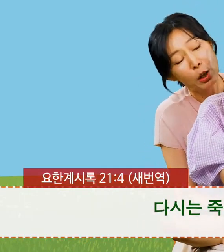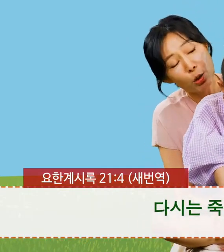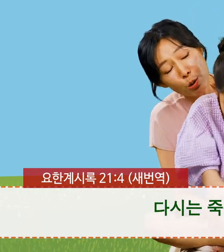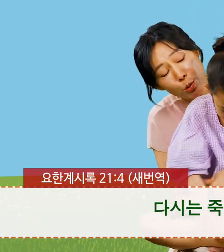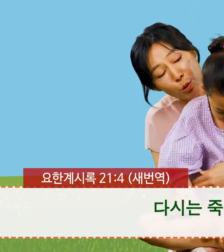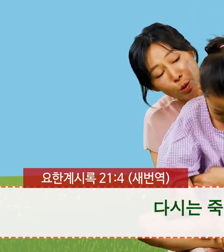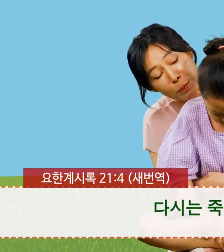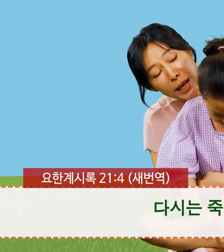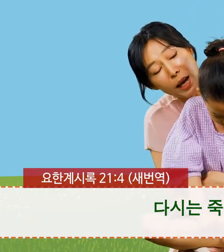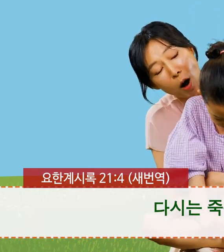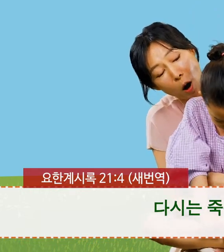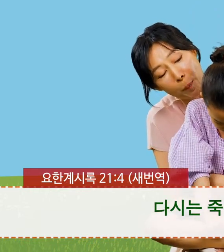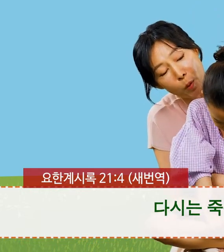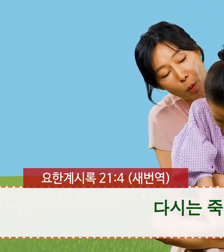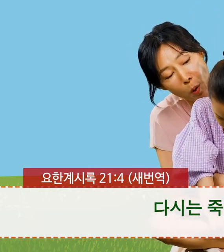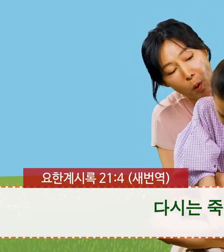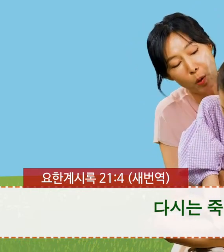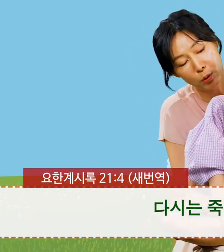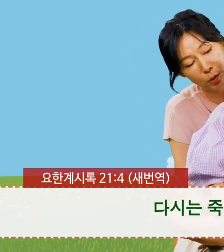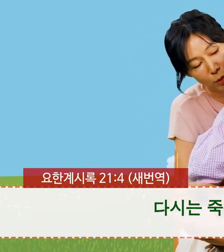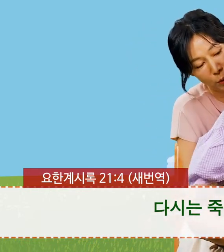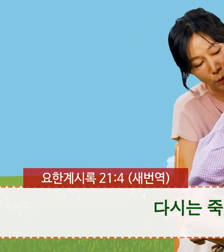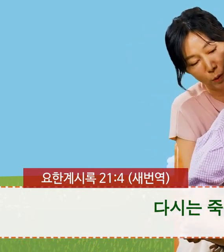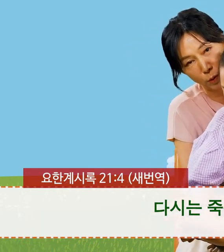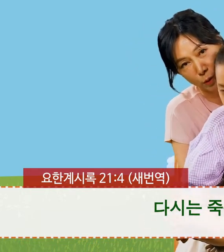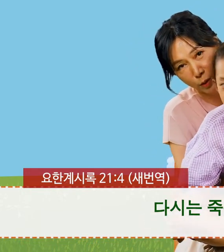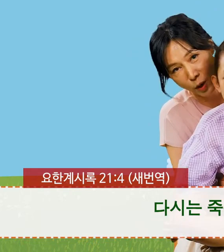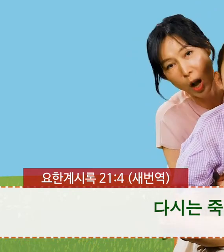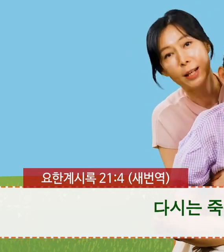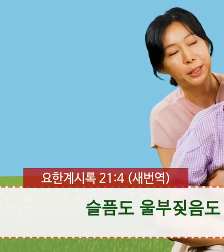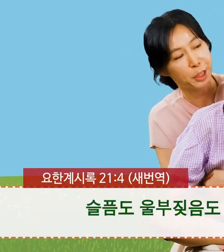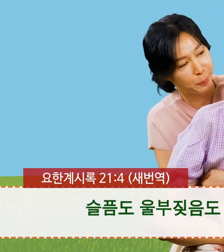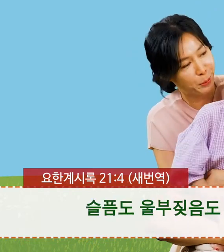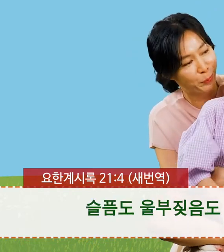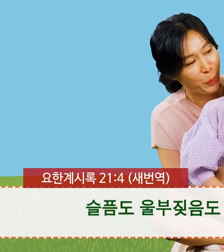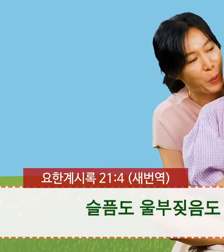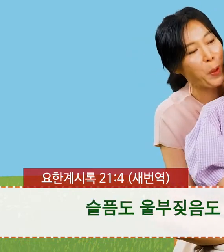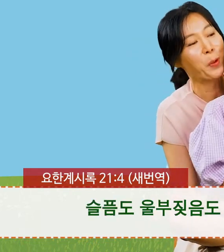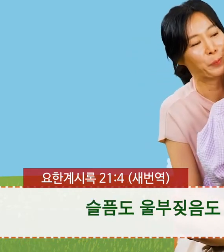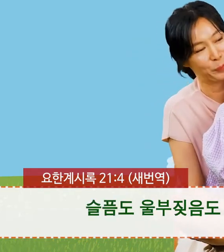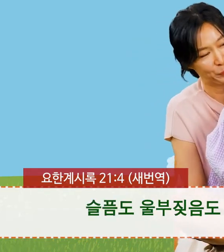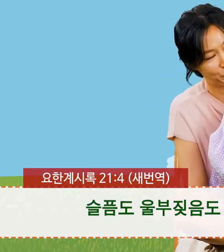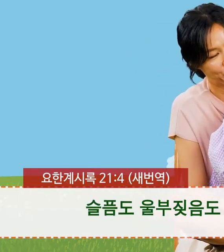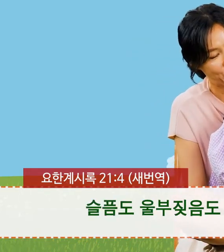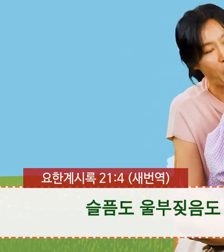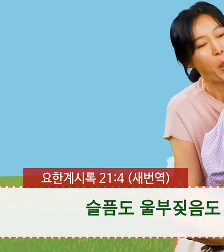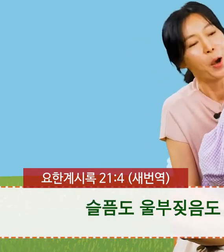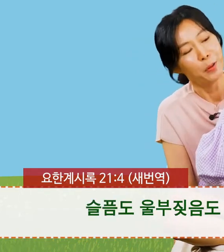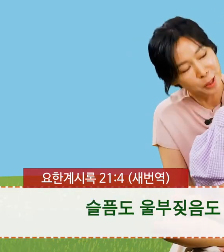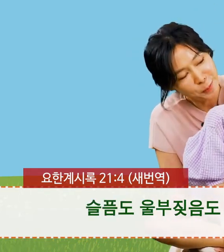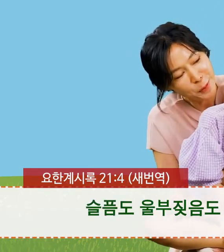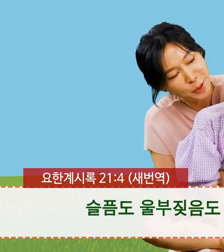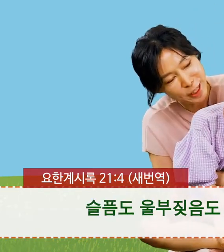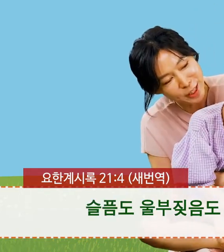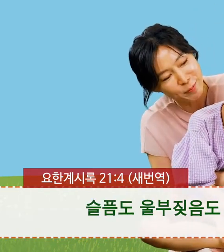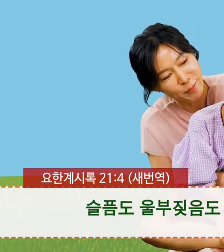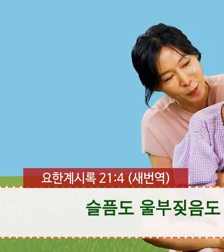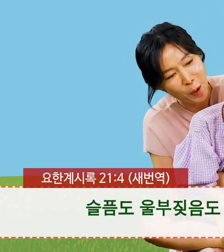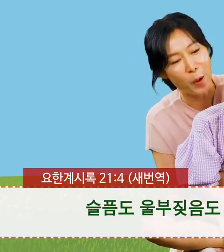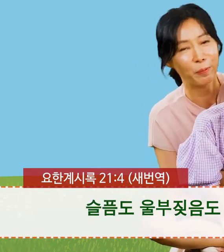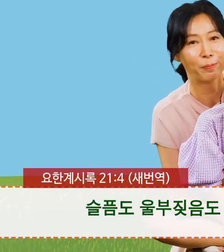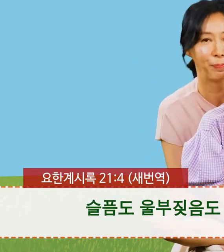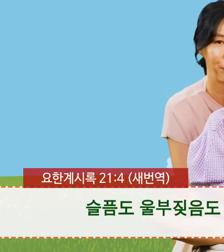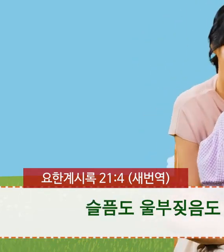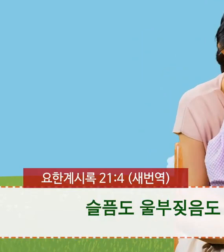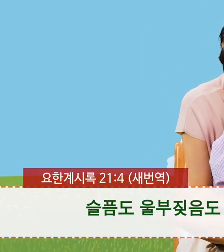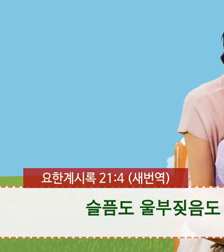다시는 죽음이 없고 없고 슬픔도 슬픔도